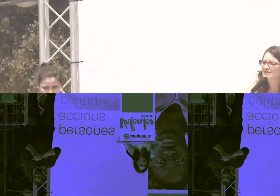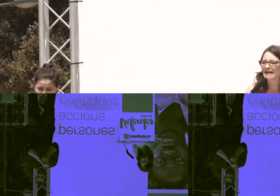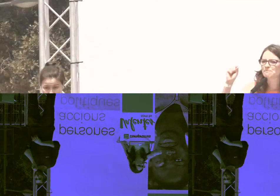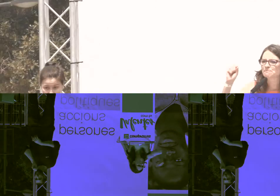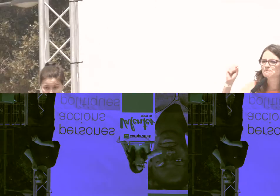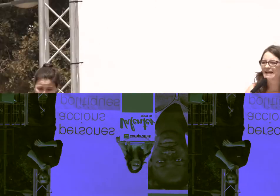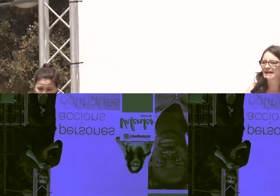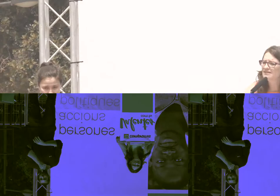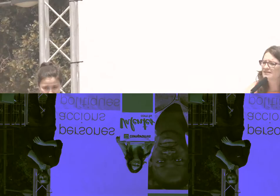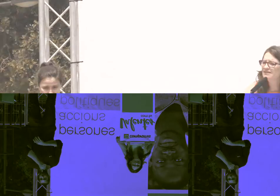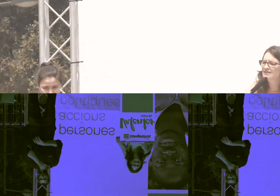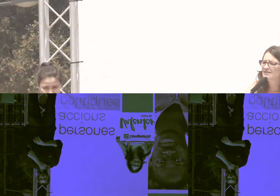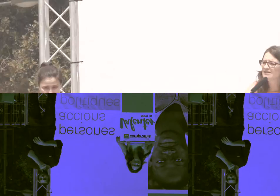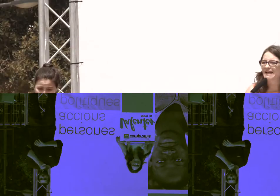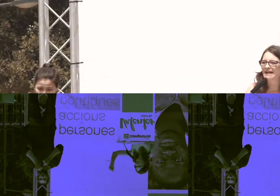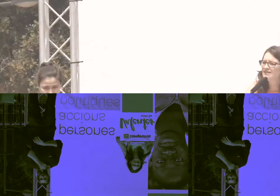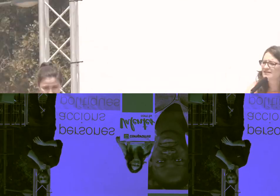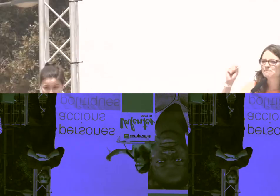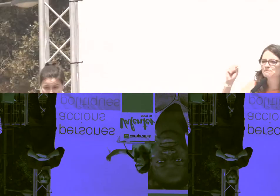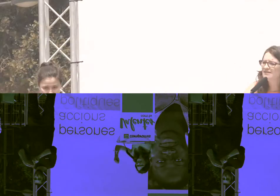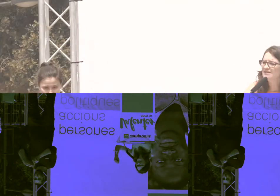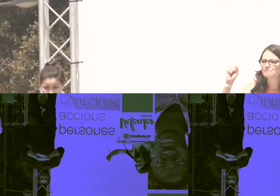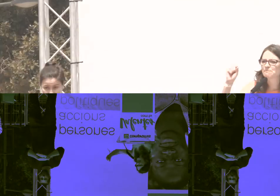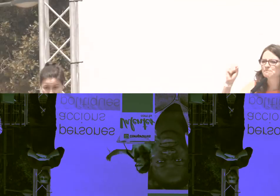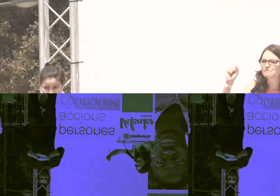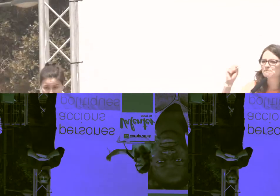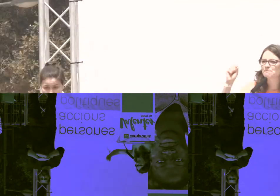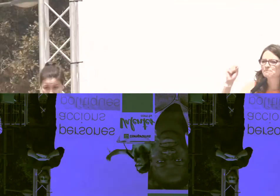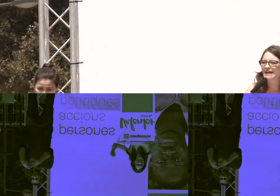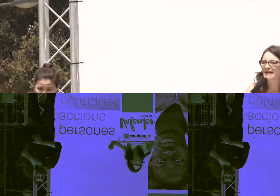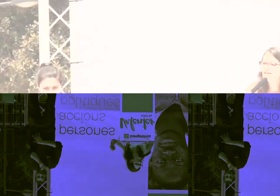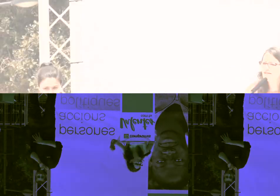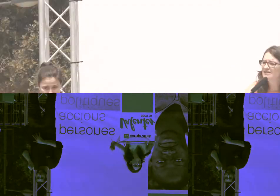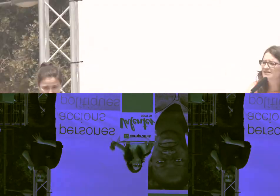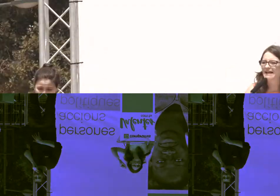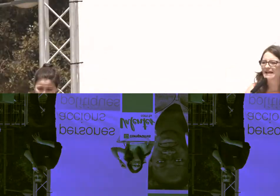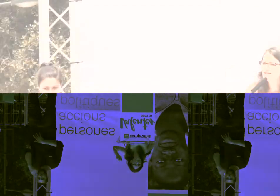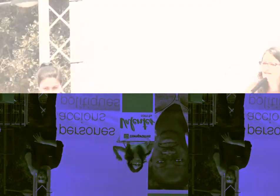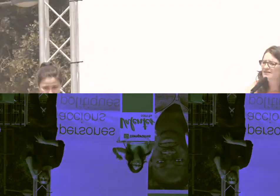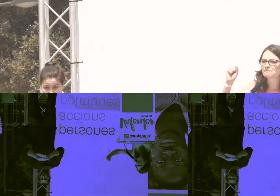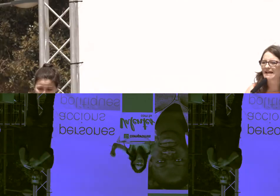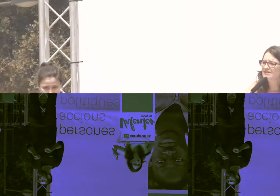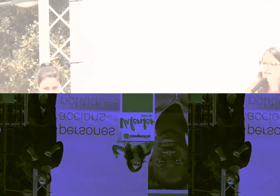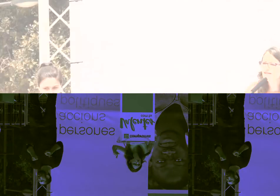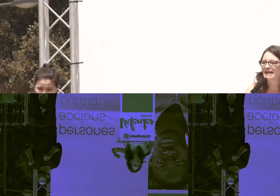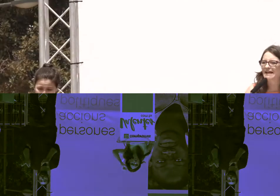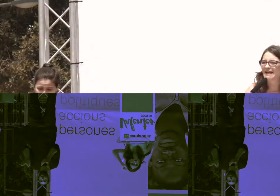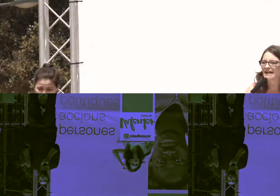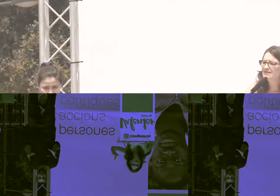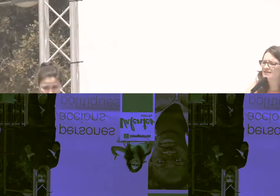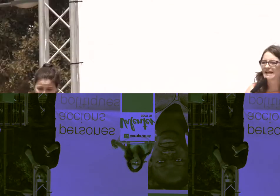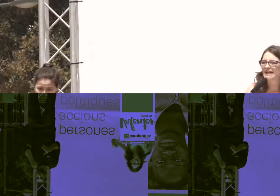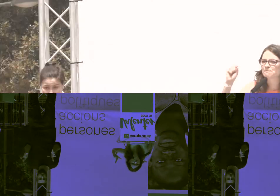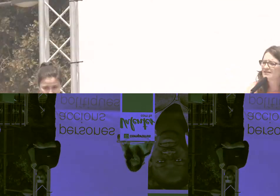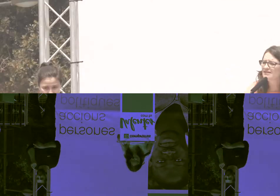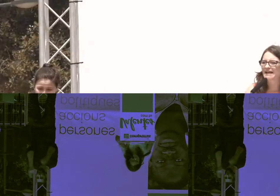un portal de transparència. Avui cada valencià i valenciana sap en què se gasten els seus diners, perquè els diners públics són de tots, no són del